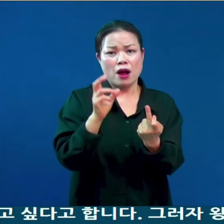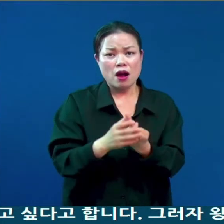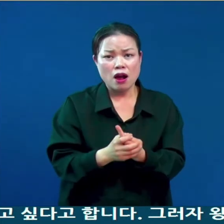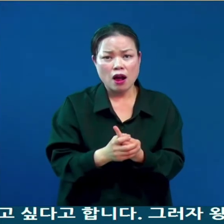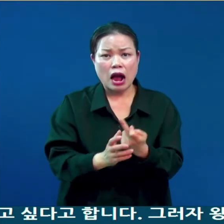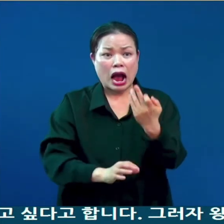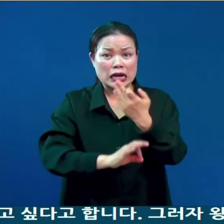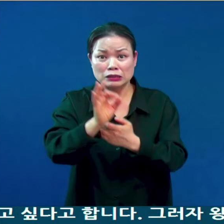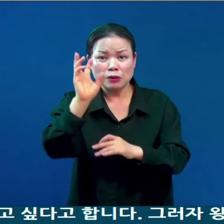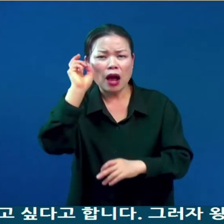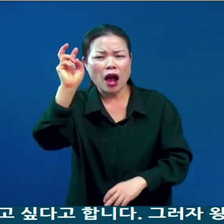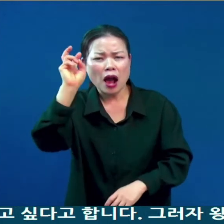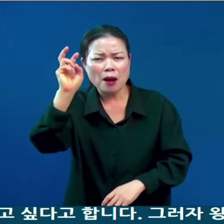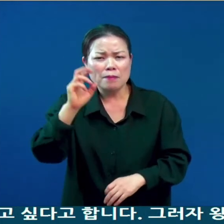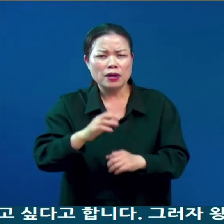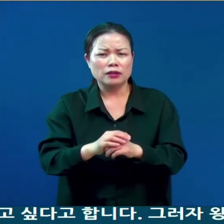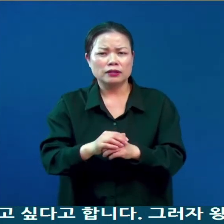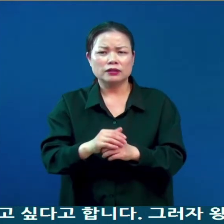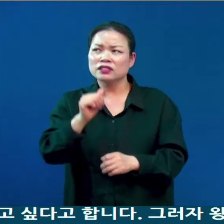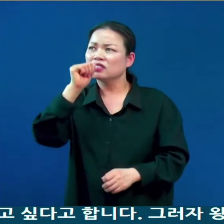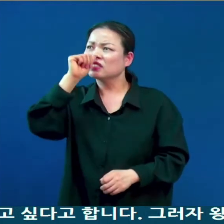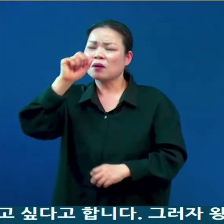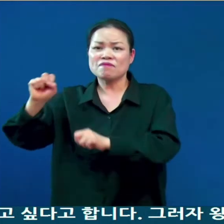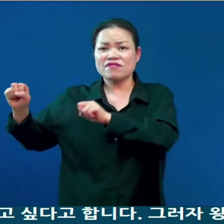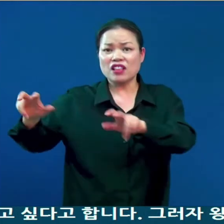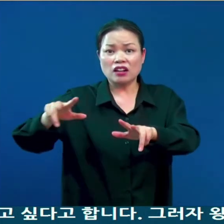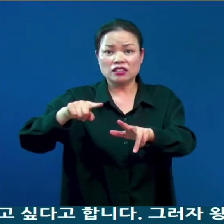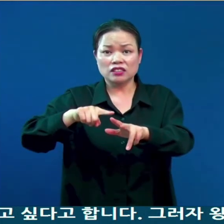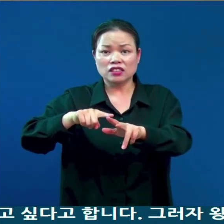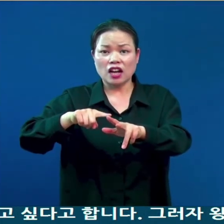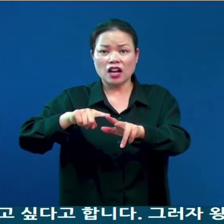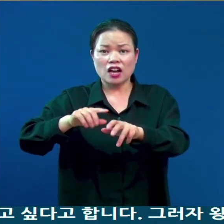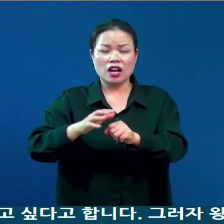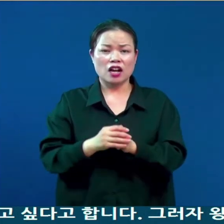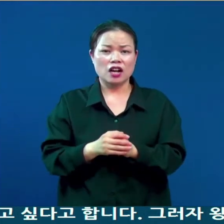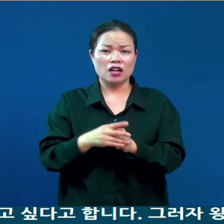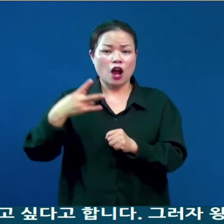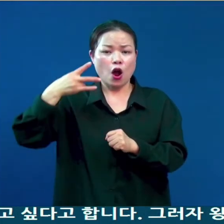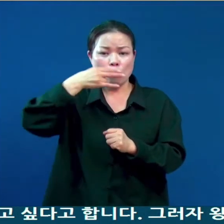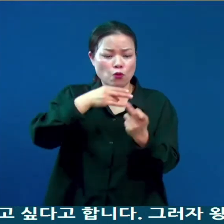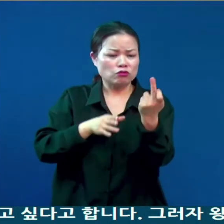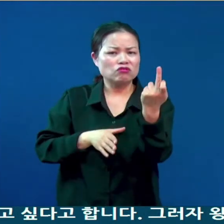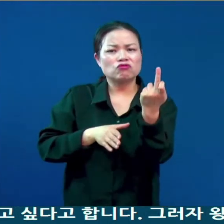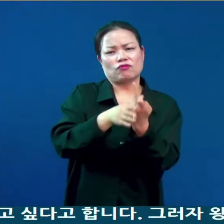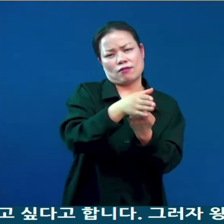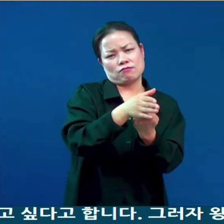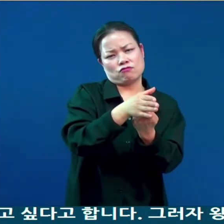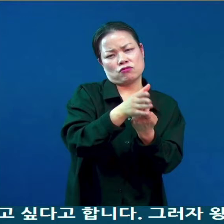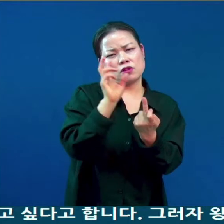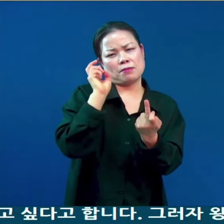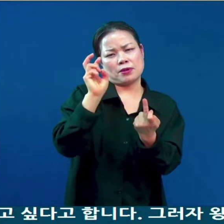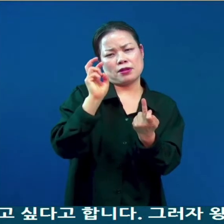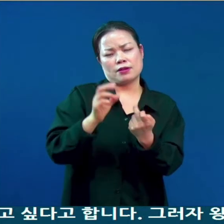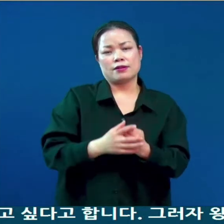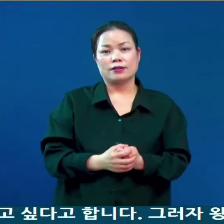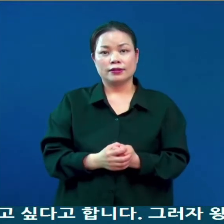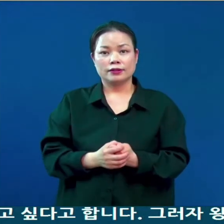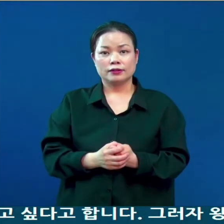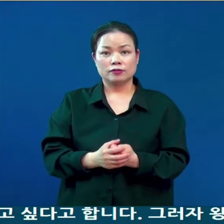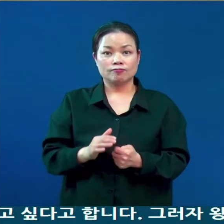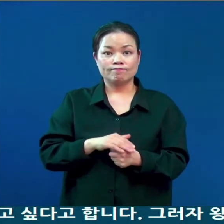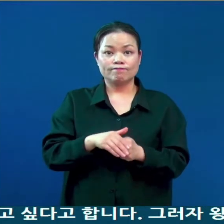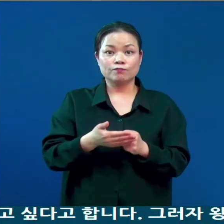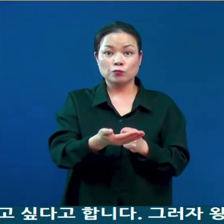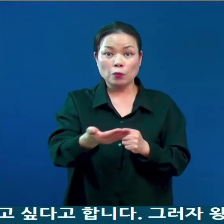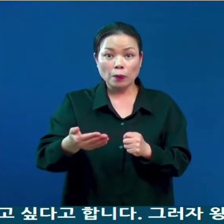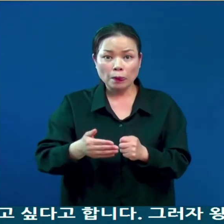아침이 아니고 아마 하만은 당장 가서 모르드게를 끌어다가 그곳에서 처형을 했을 것입니다. 사랑하는